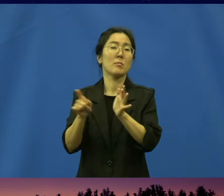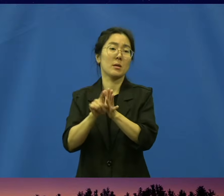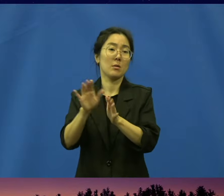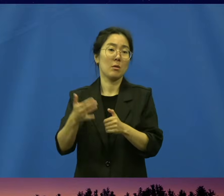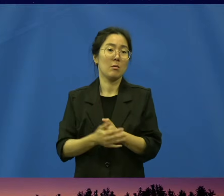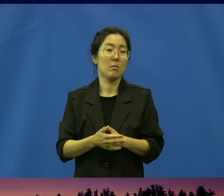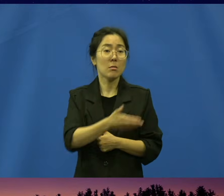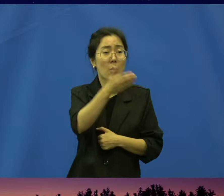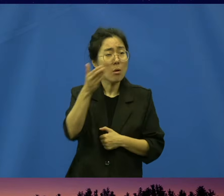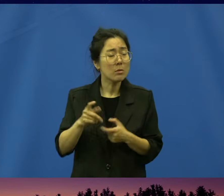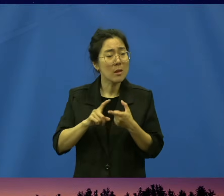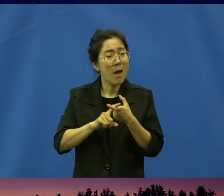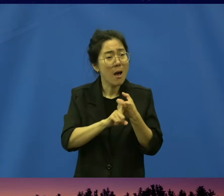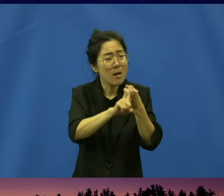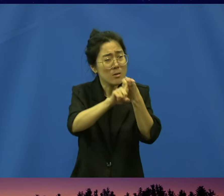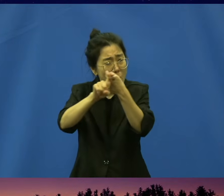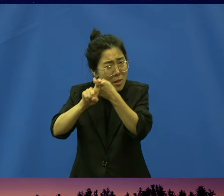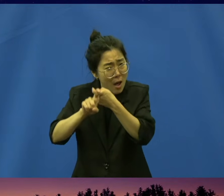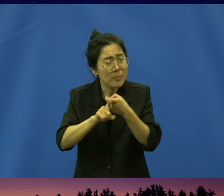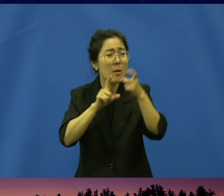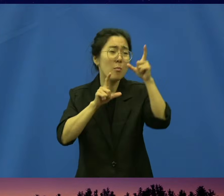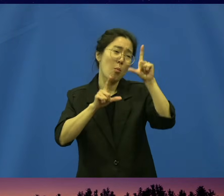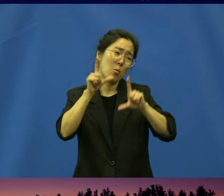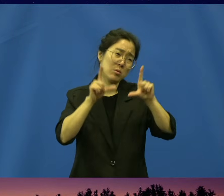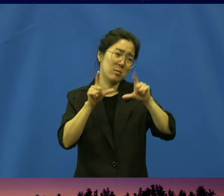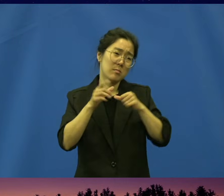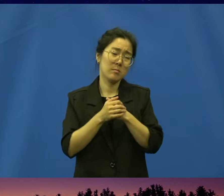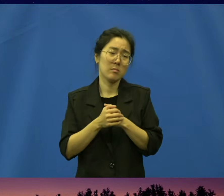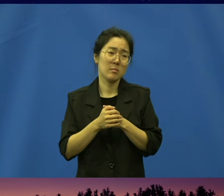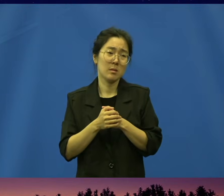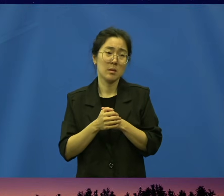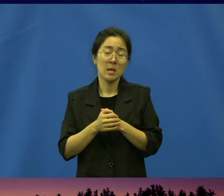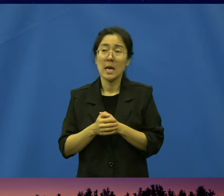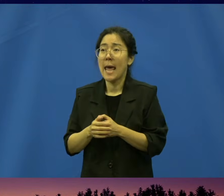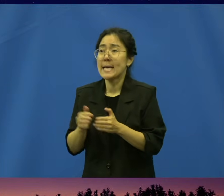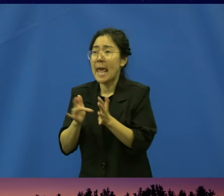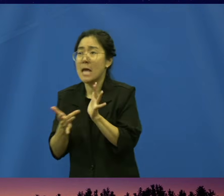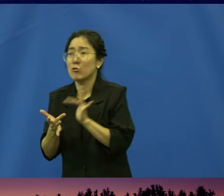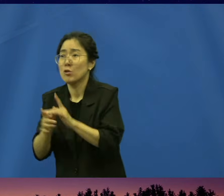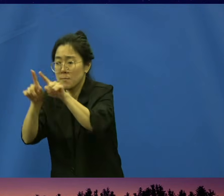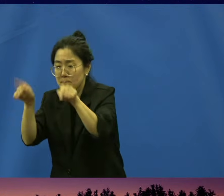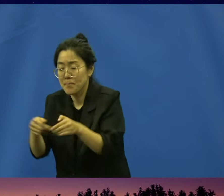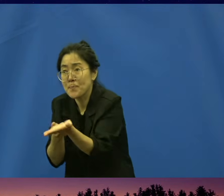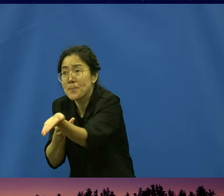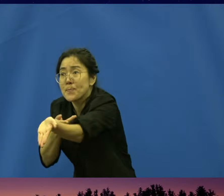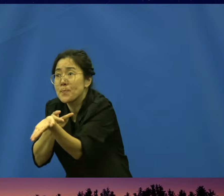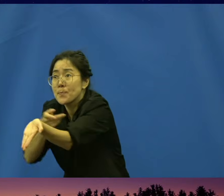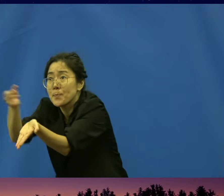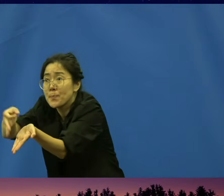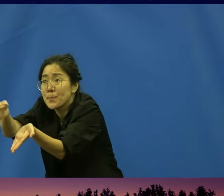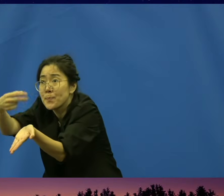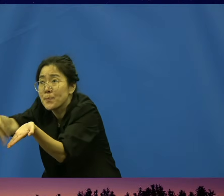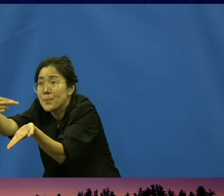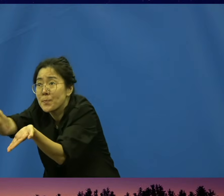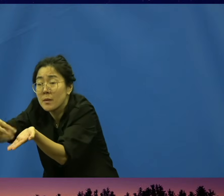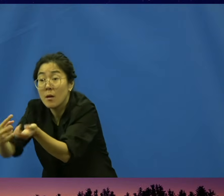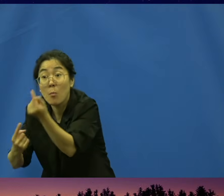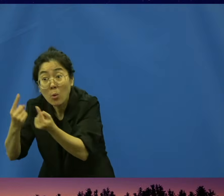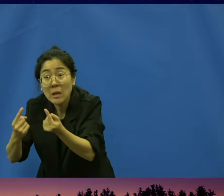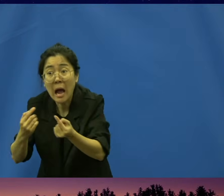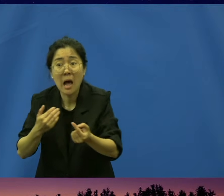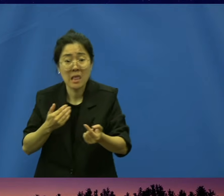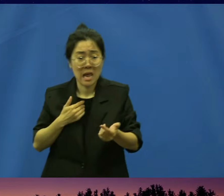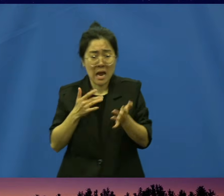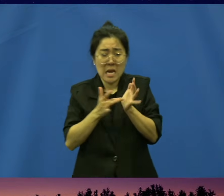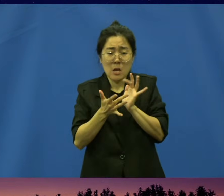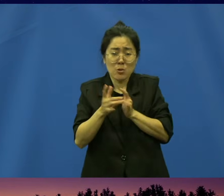하나된 모습을 보여주시는 것이야말로 전도보다 앞서야 된다고 우리 주님 말씀하셨습니다. 그래서 마태복음 5장